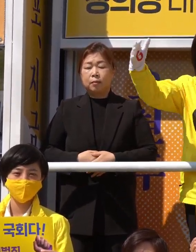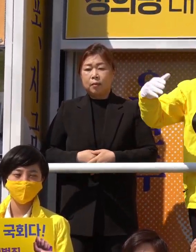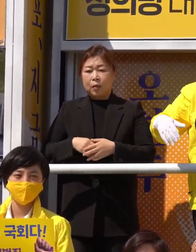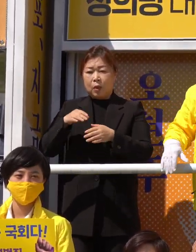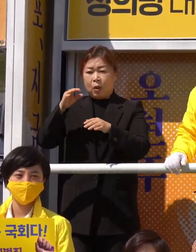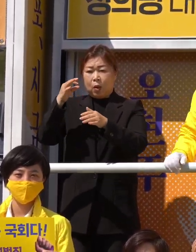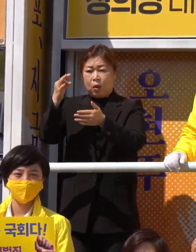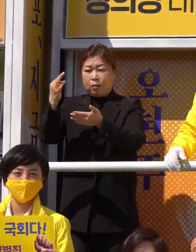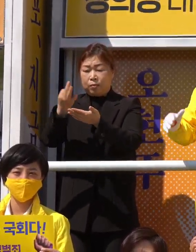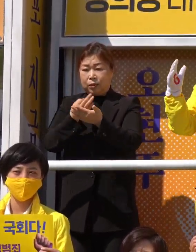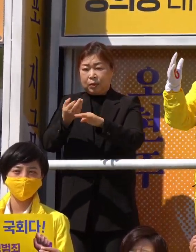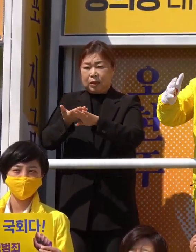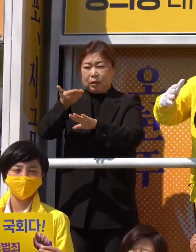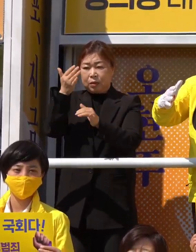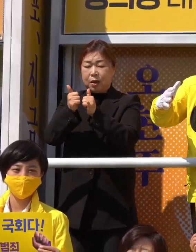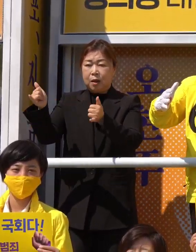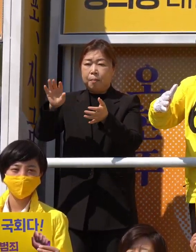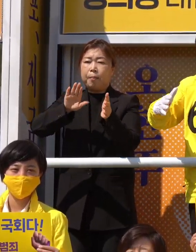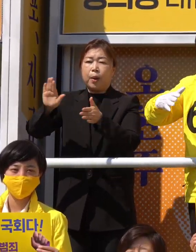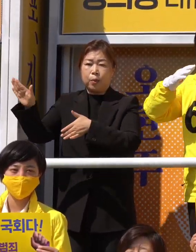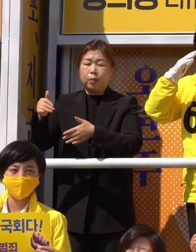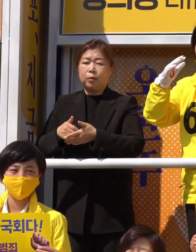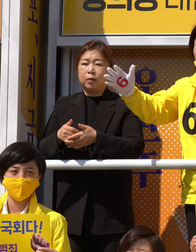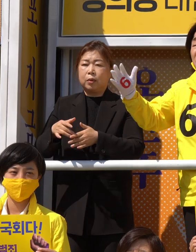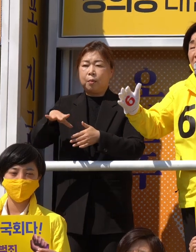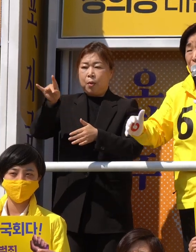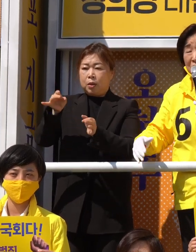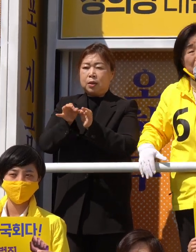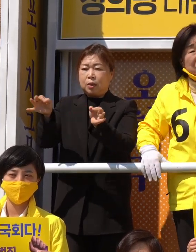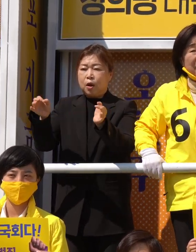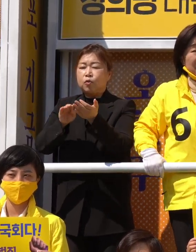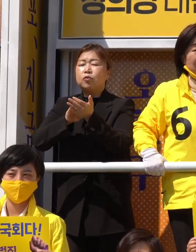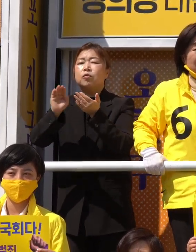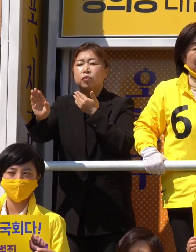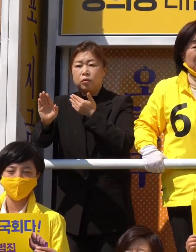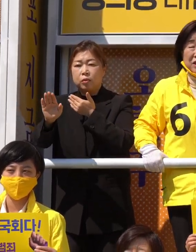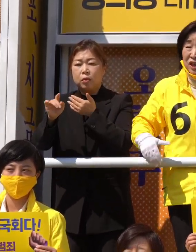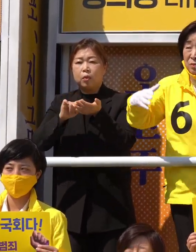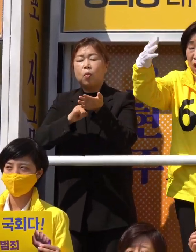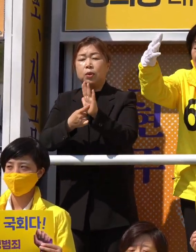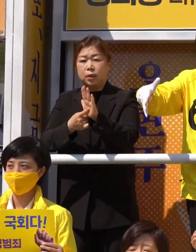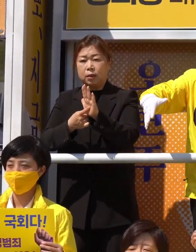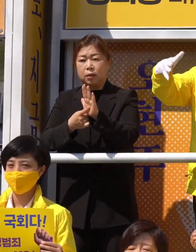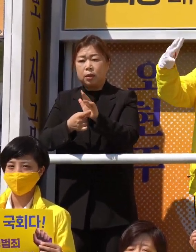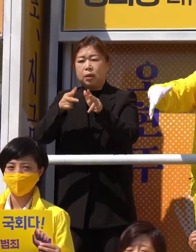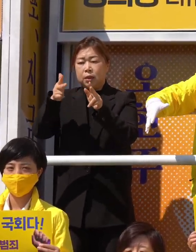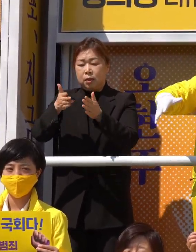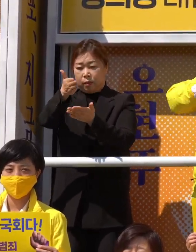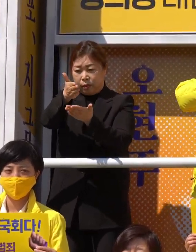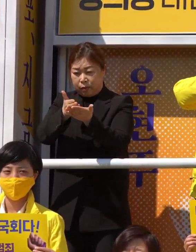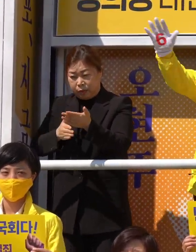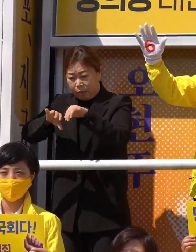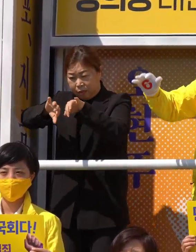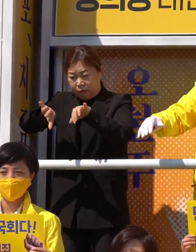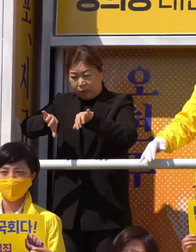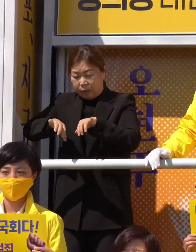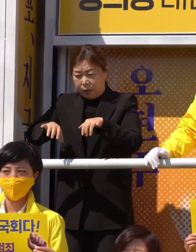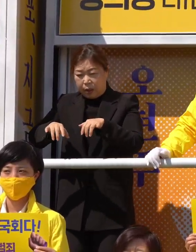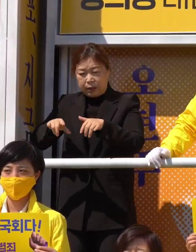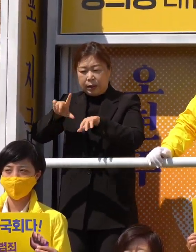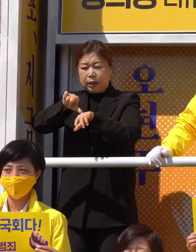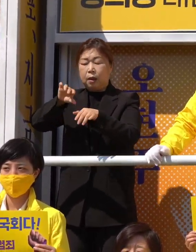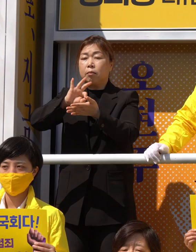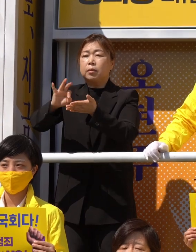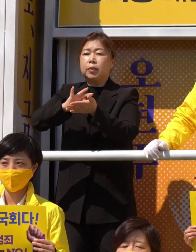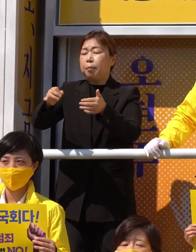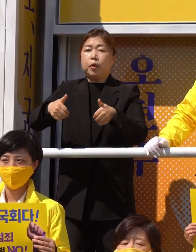고소득자를 배제하려면은 선지급 후 공제를 하면 됩니다. 지금 경계선을 나누느라고 시간을 허비할 필요가